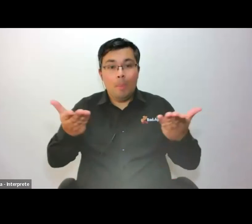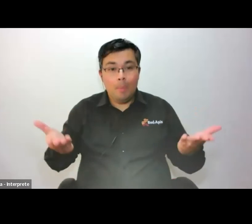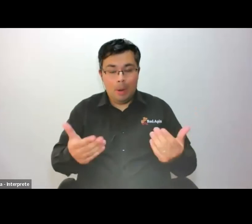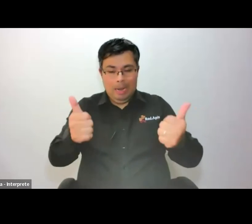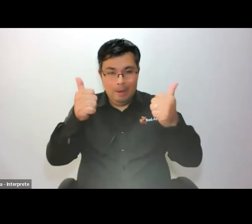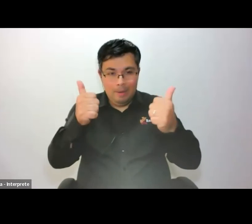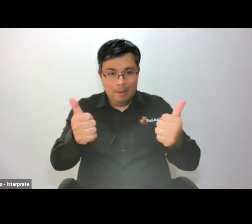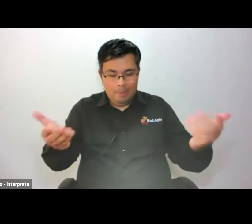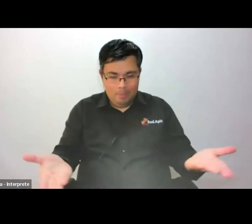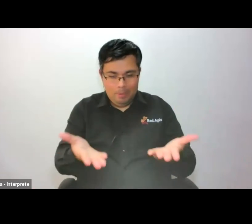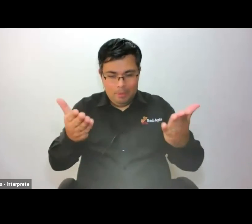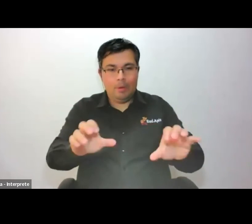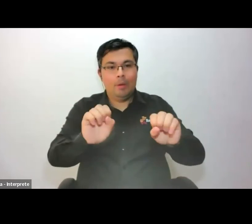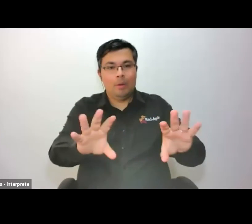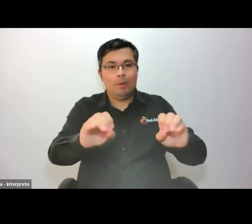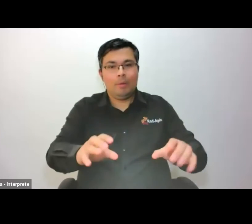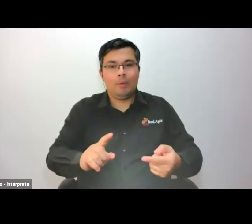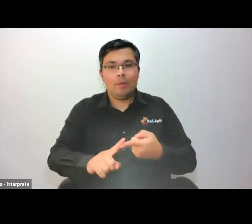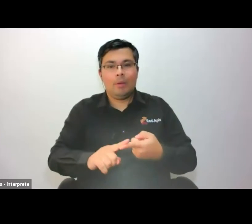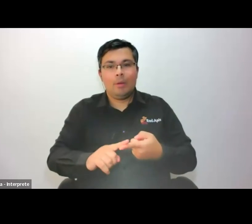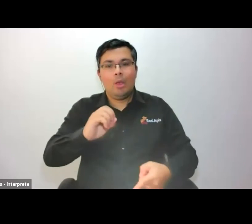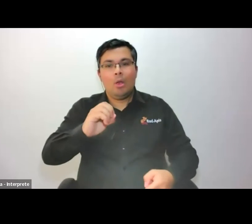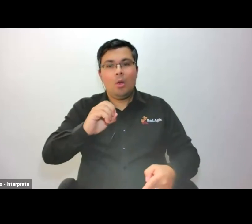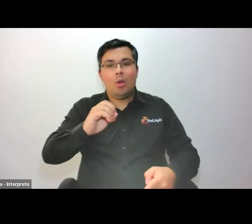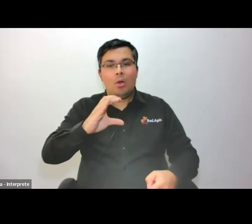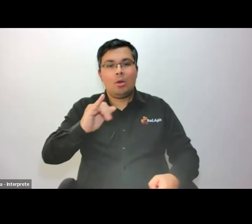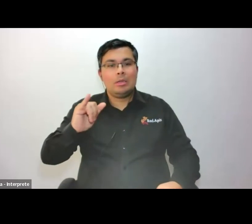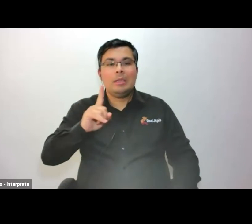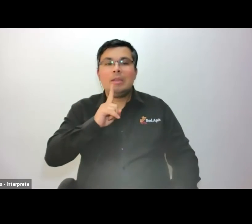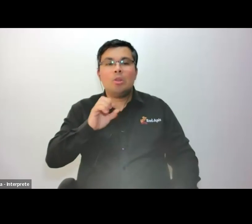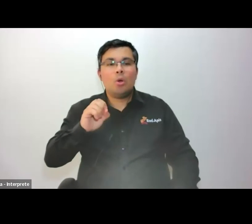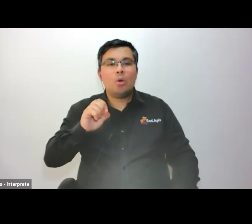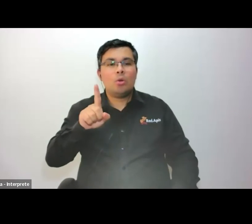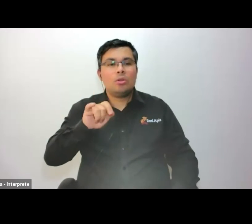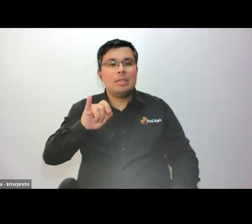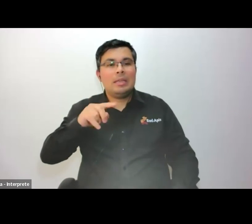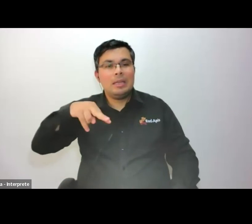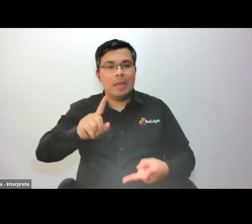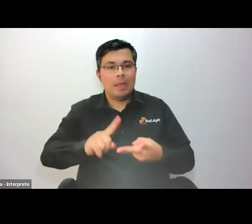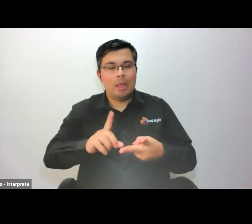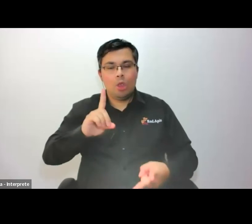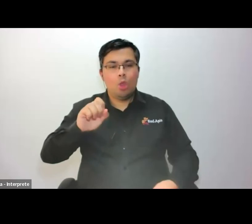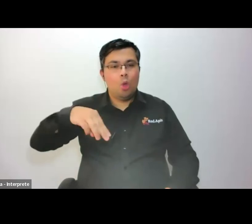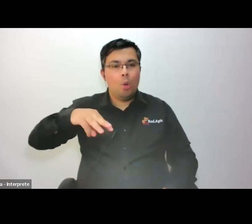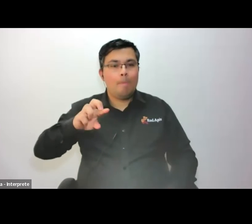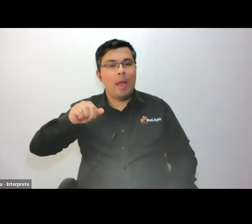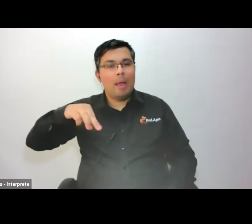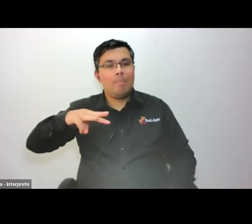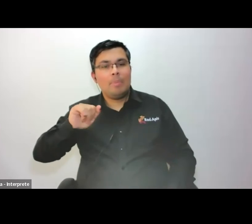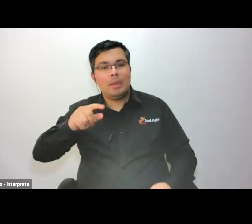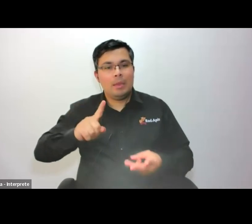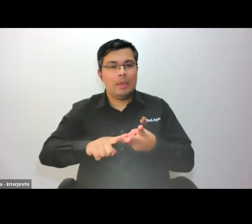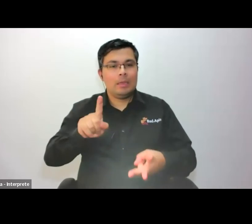una cosa de oxitocina, dopamina, serotonina. Así de químico. Ahora, entiendo que este relato desde